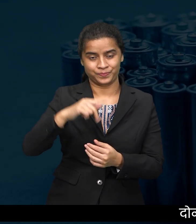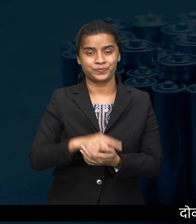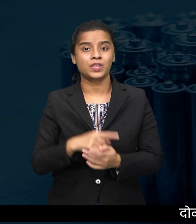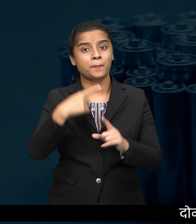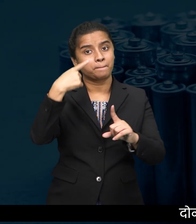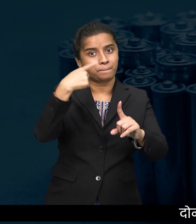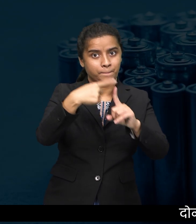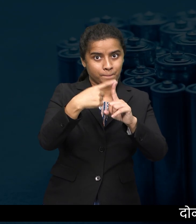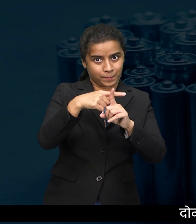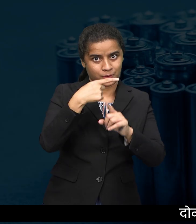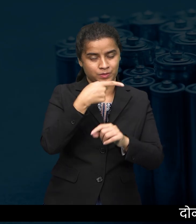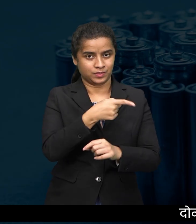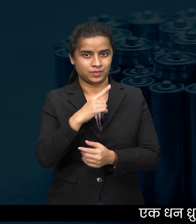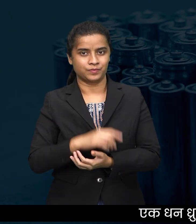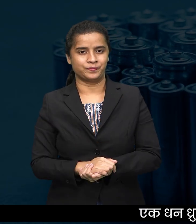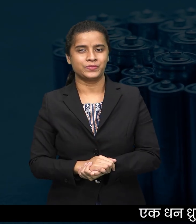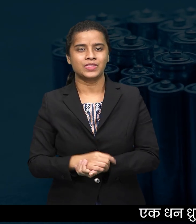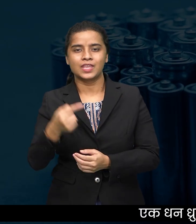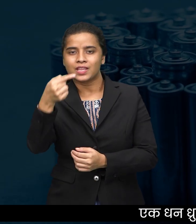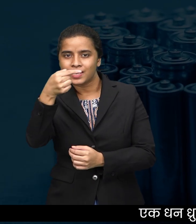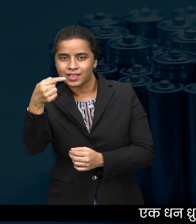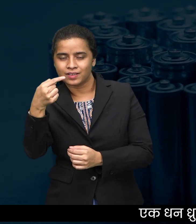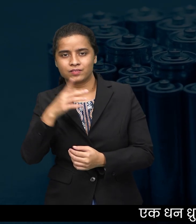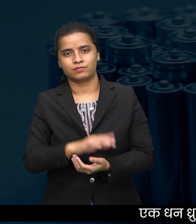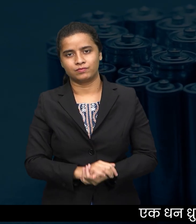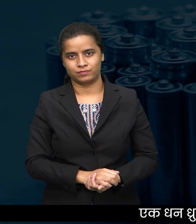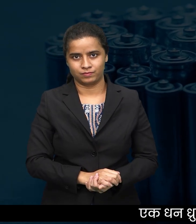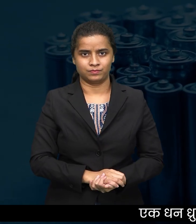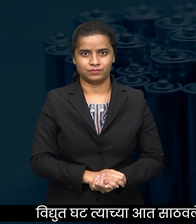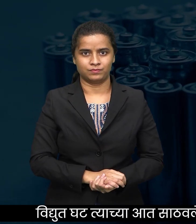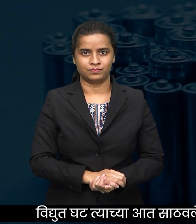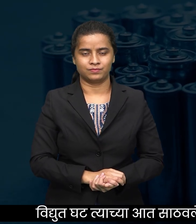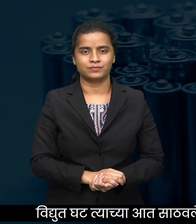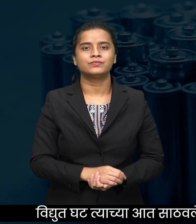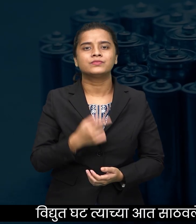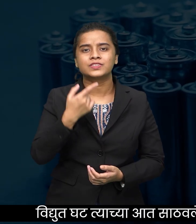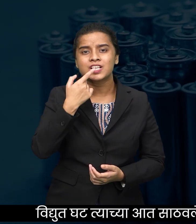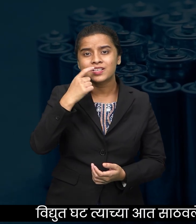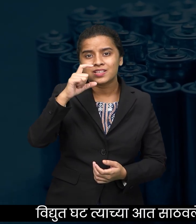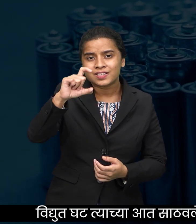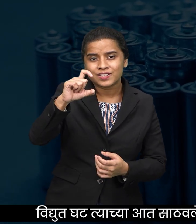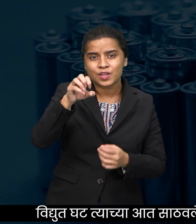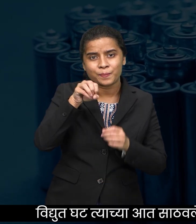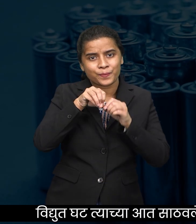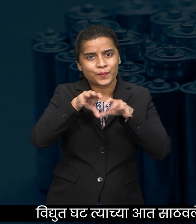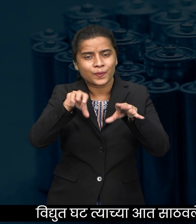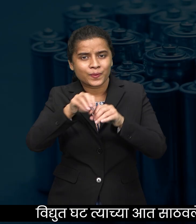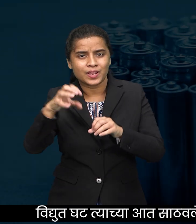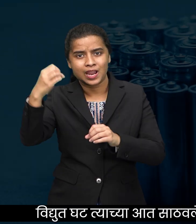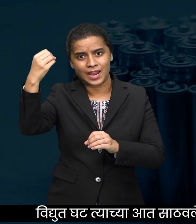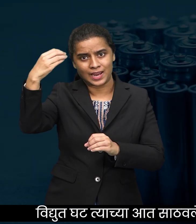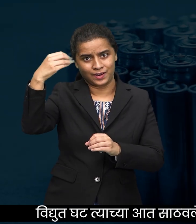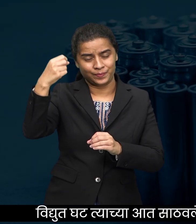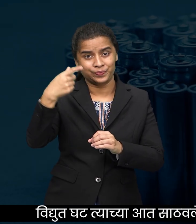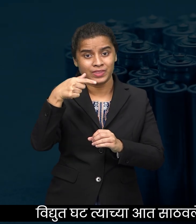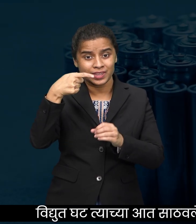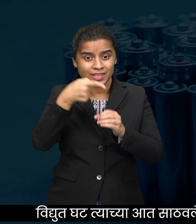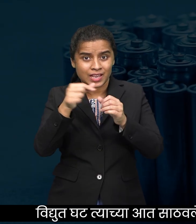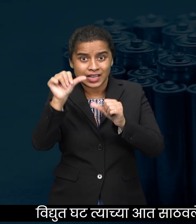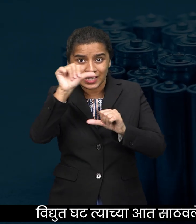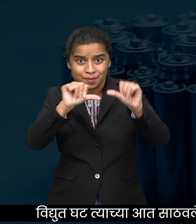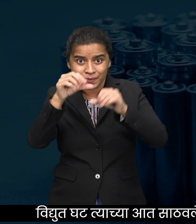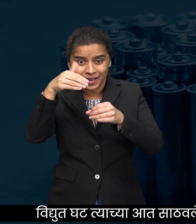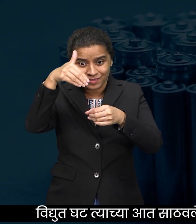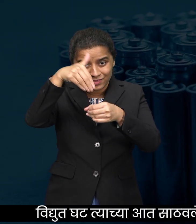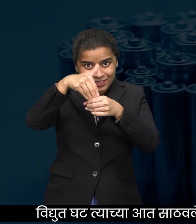2 ध्रुव असतात, एक धन ध्रुव आणि एक ऋण ध्रुव. विद्युत घट त्याच्या आत साठवलेल्या रसायनांपासून